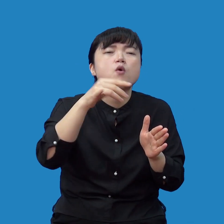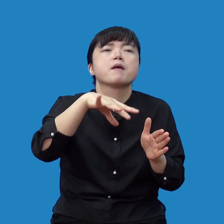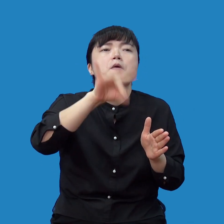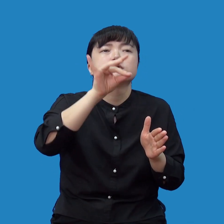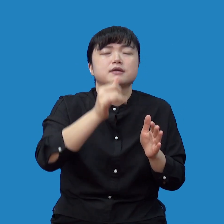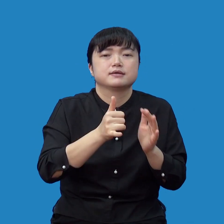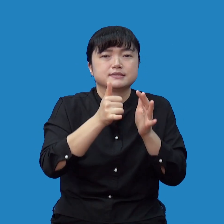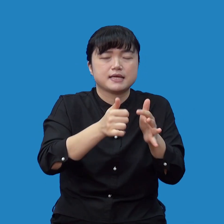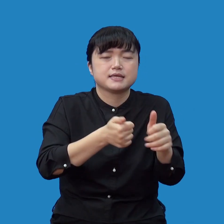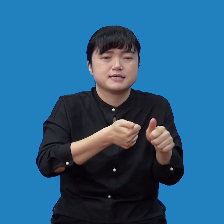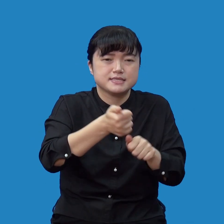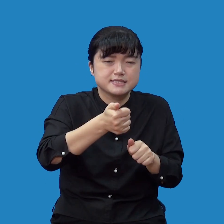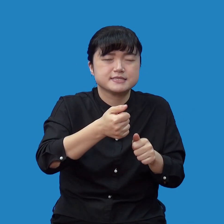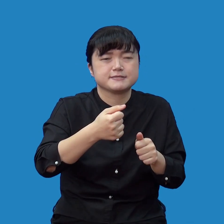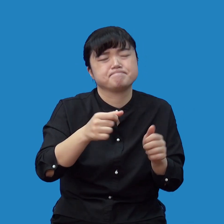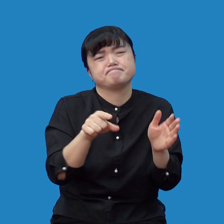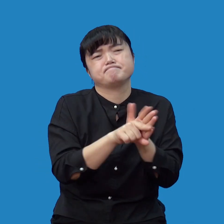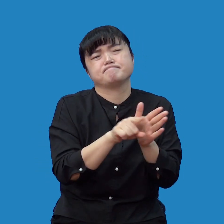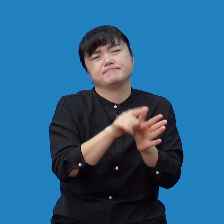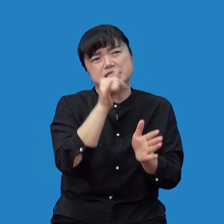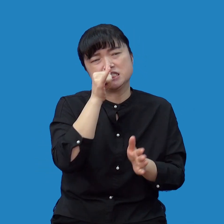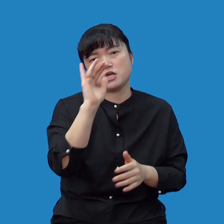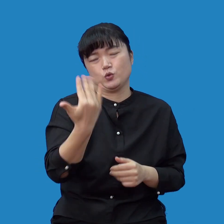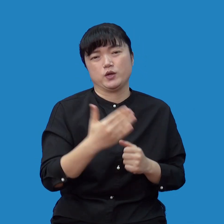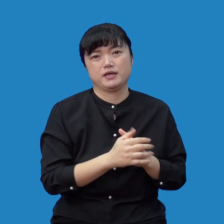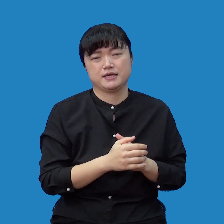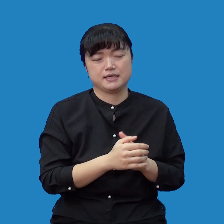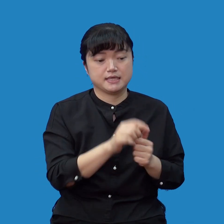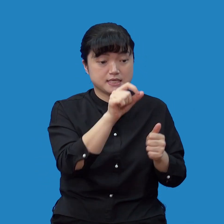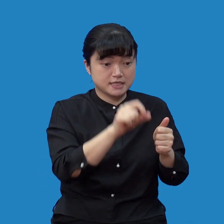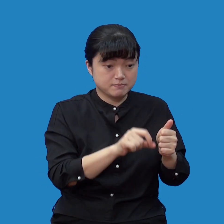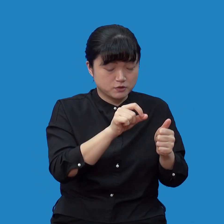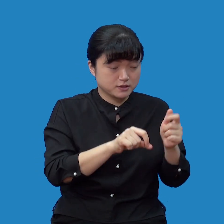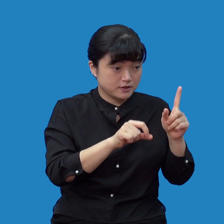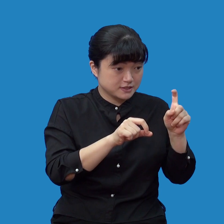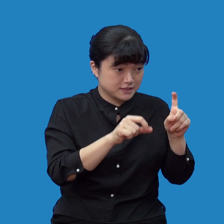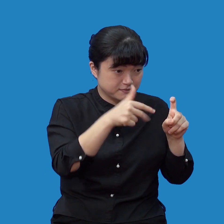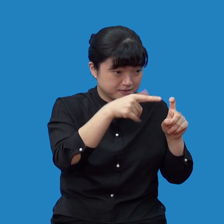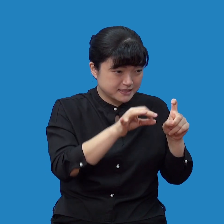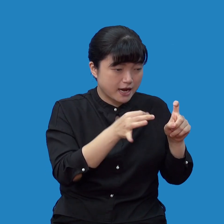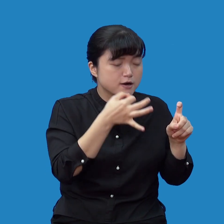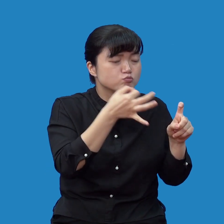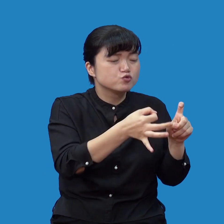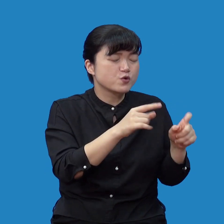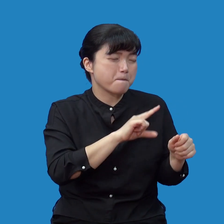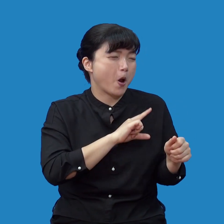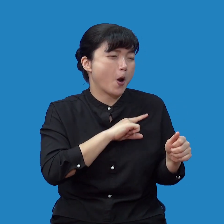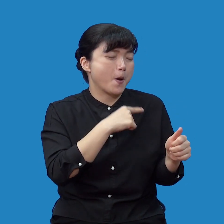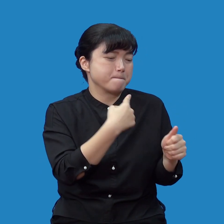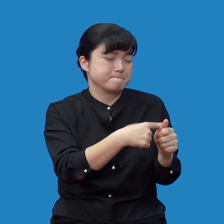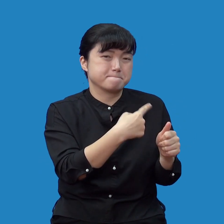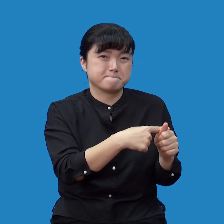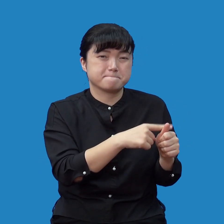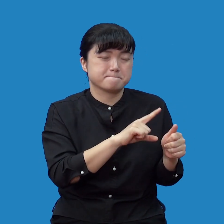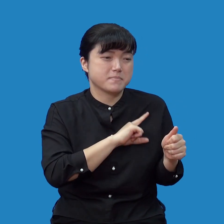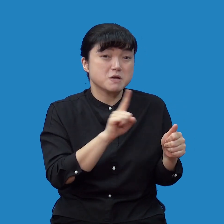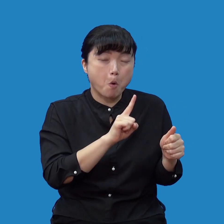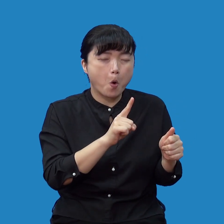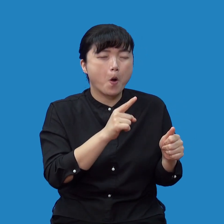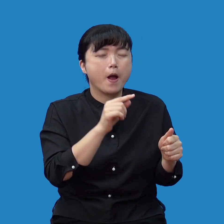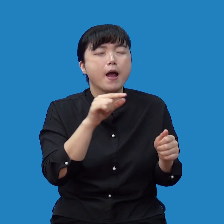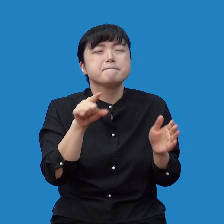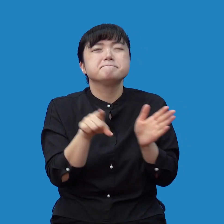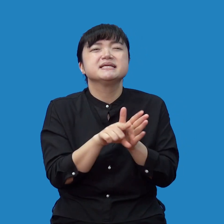세상을 이기는 믿음을 가져야 합니다. 이 히브리서 11장을 우리가 이 믿음장 혹은 믿음의 전당